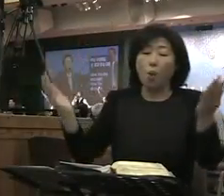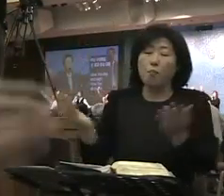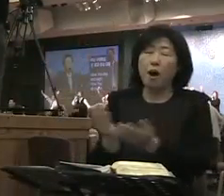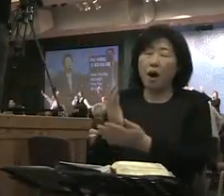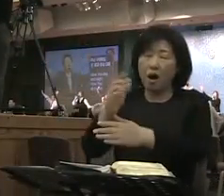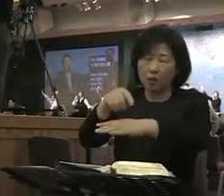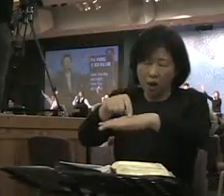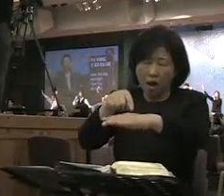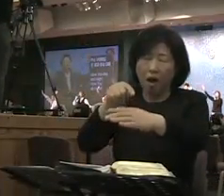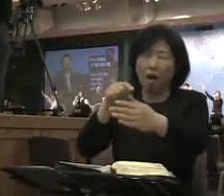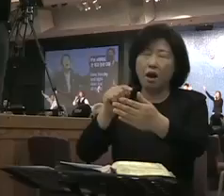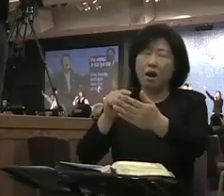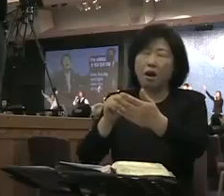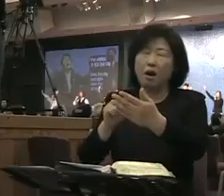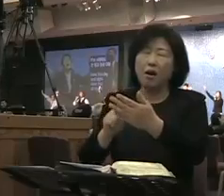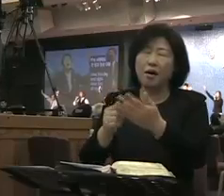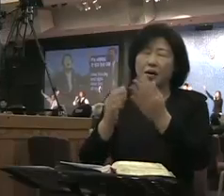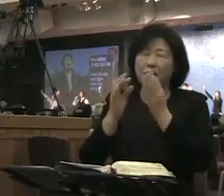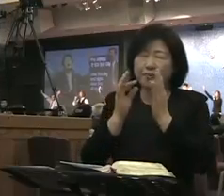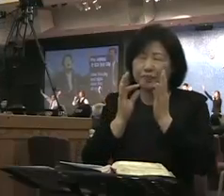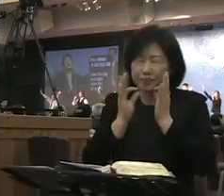온 마음과